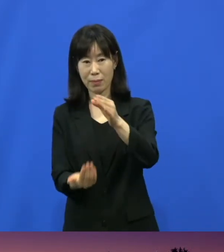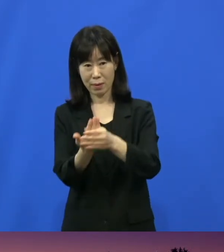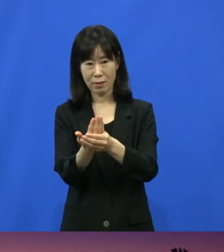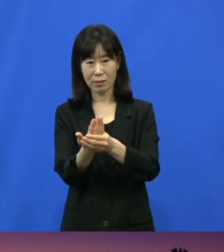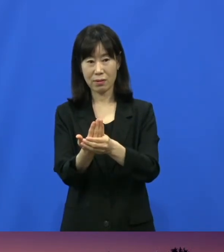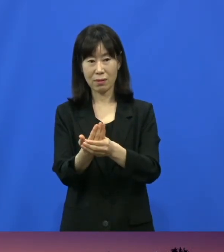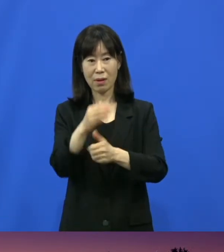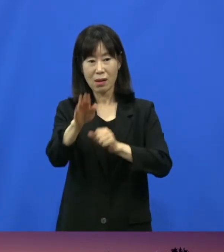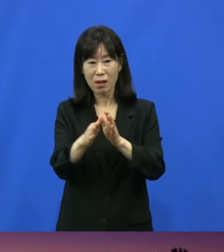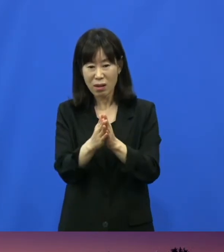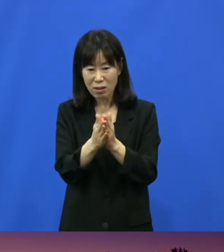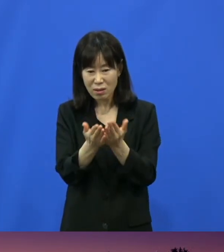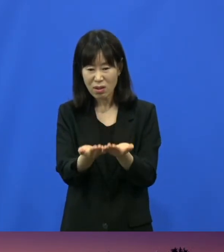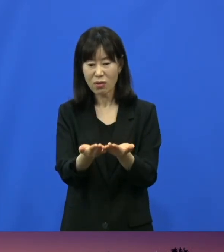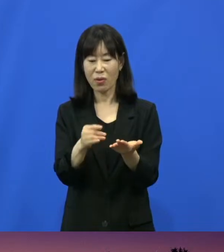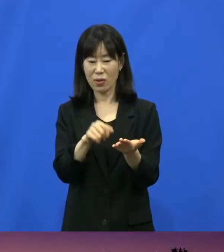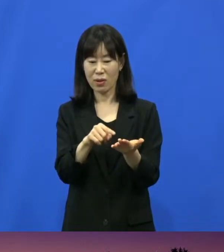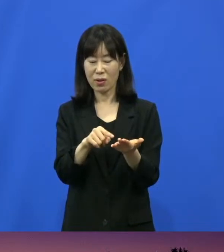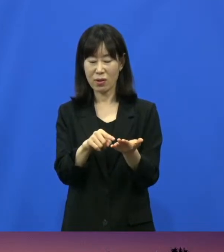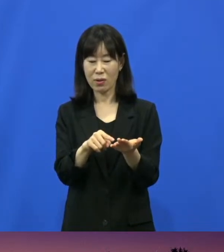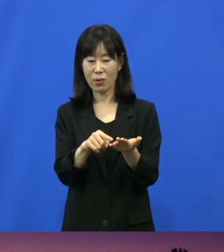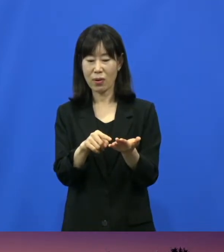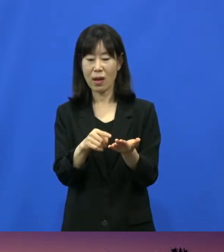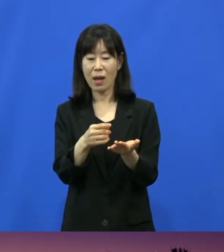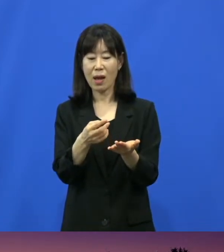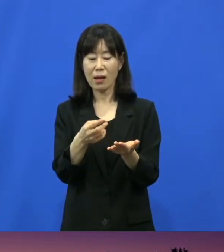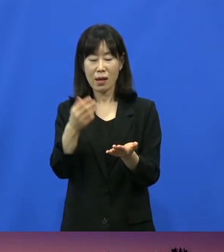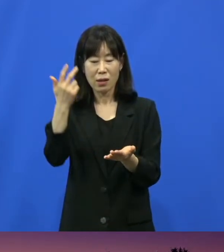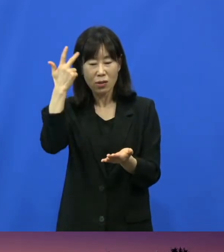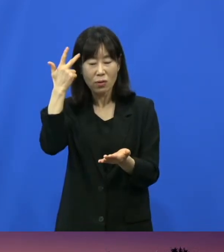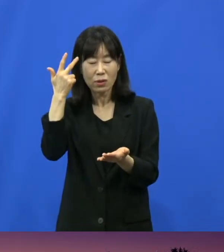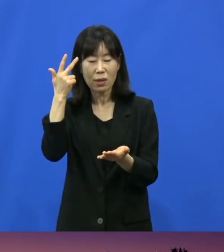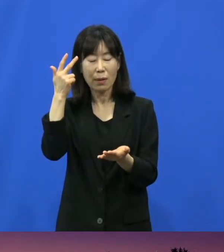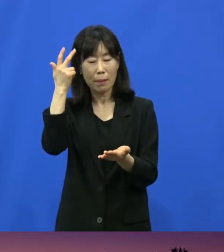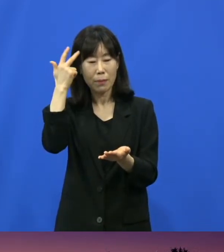성경이 그 영혼 속에 스며들어가기 시작하는 거예요.